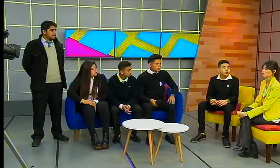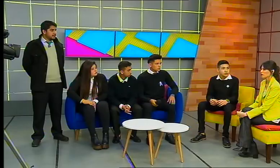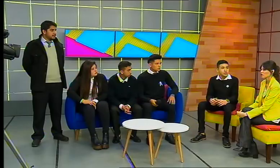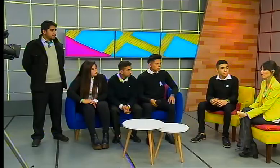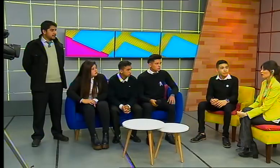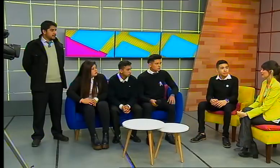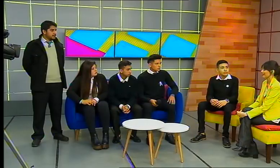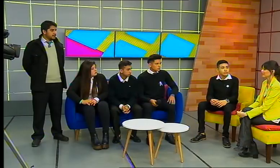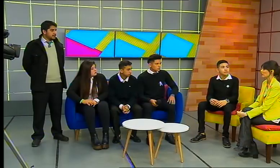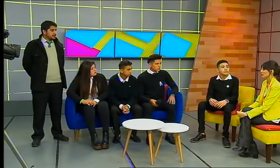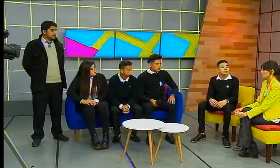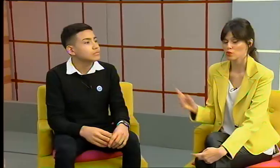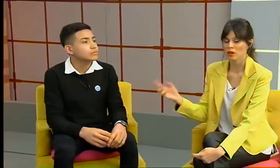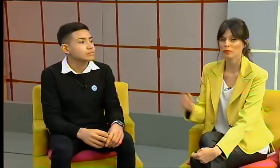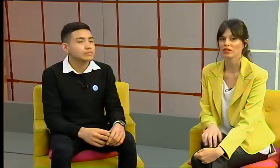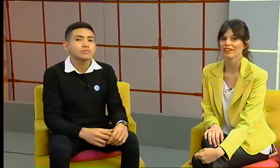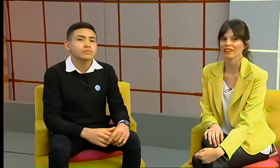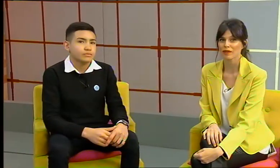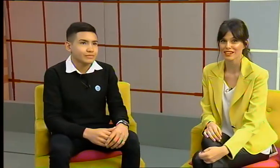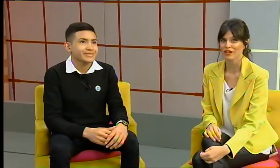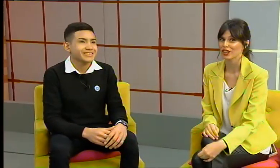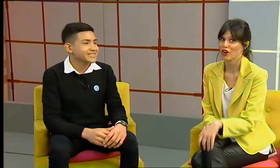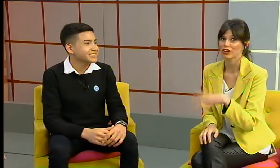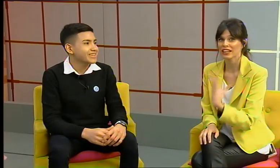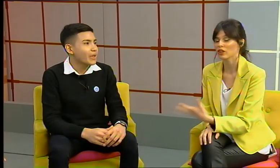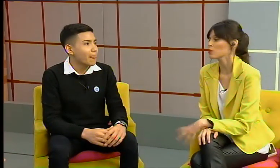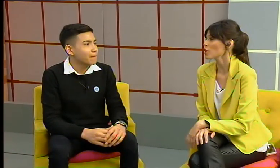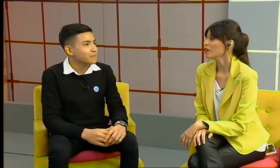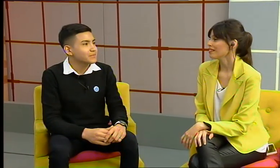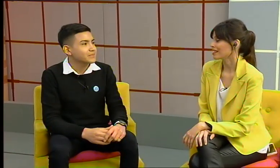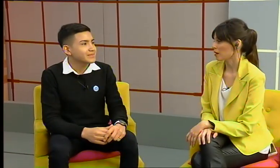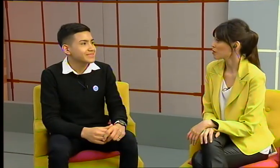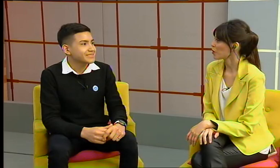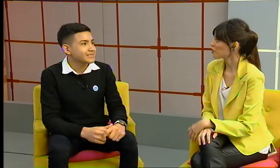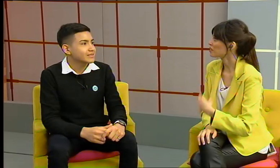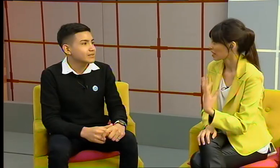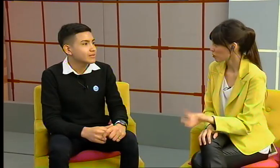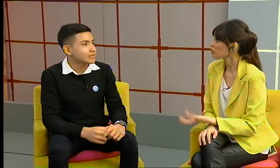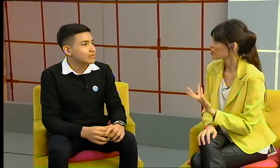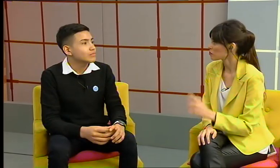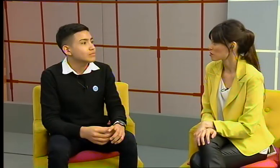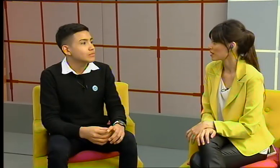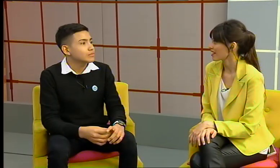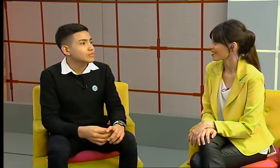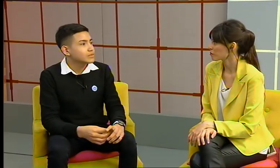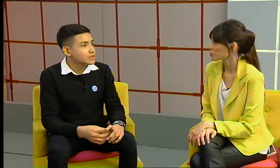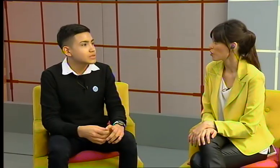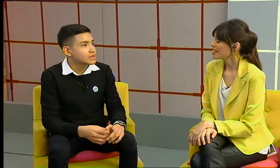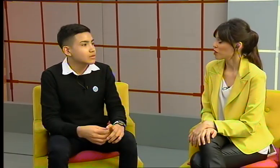hermoso. Y qué lindo que sus alumnos te hablen de ese colegio con tanto orgullo y que hables de un colegio integrador que brinda posibilidades. Qué hermoso. Y